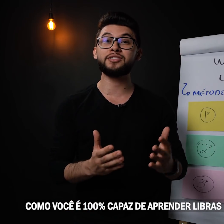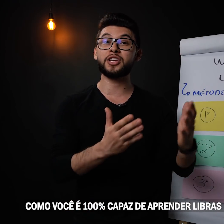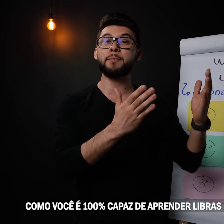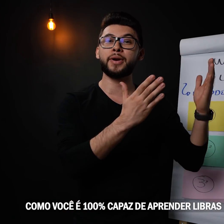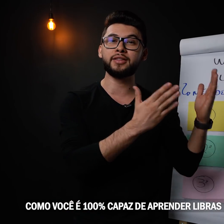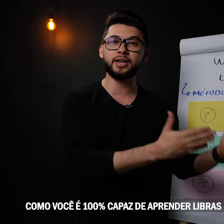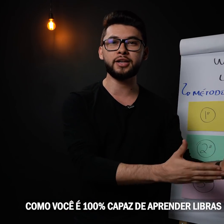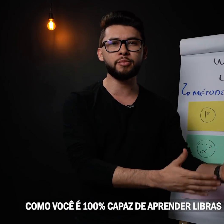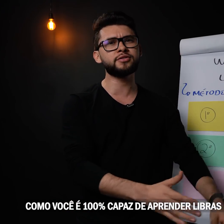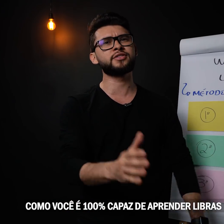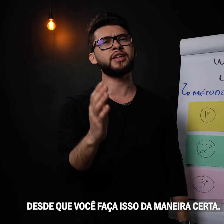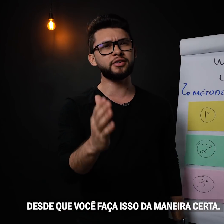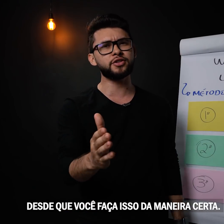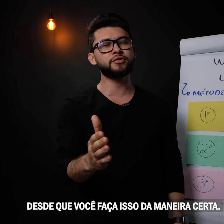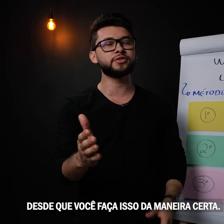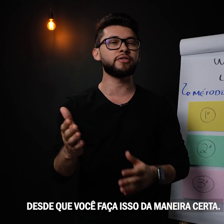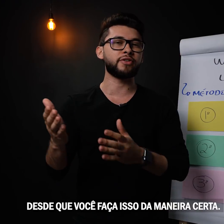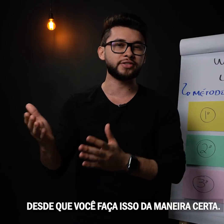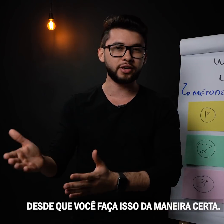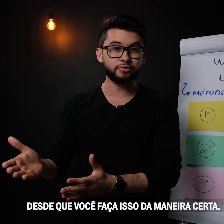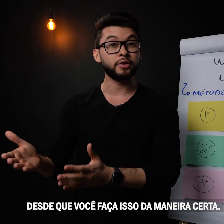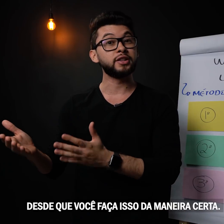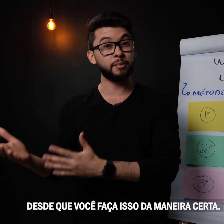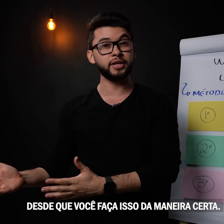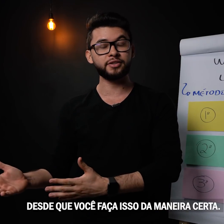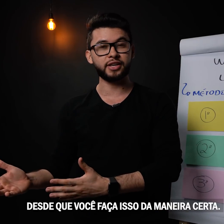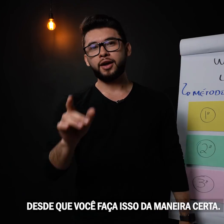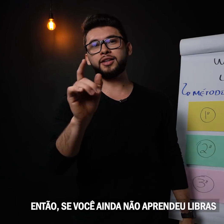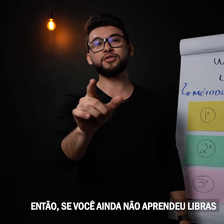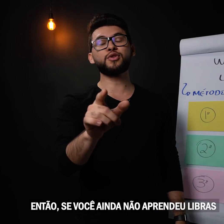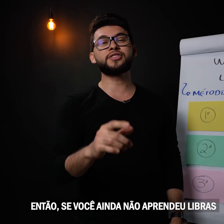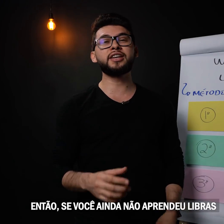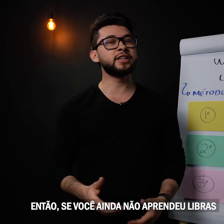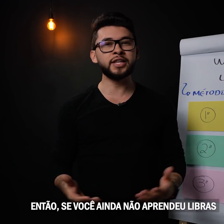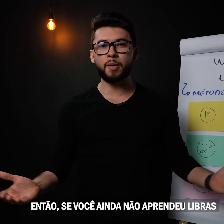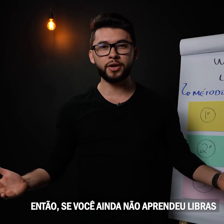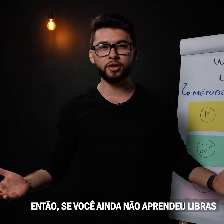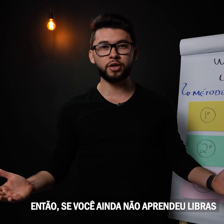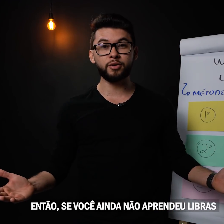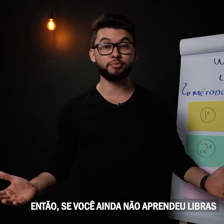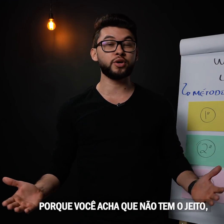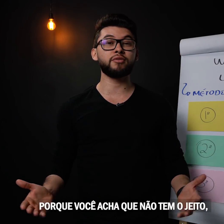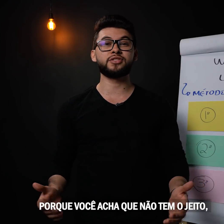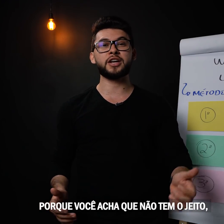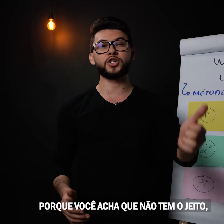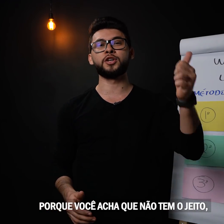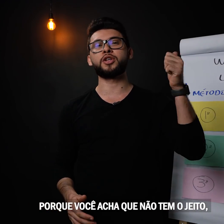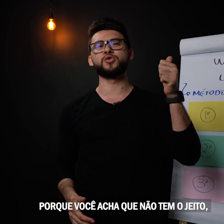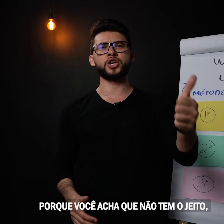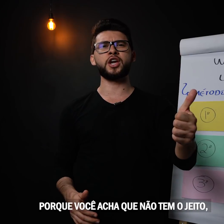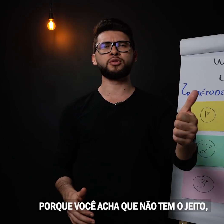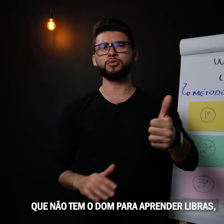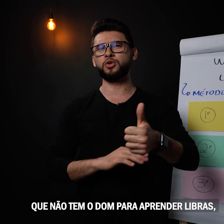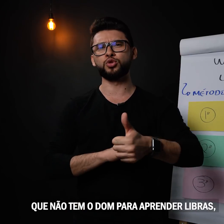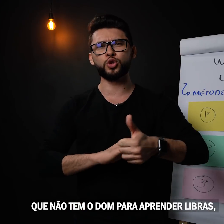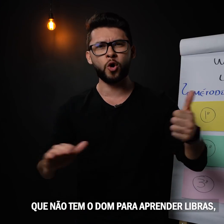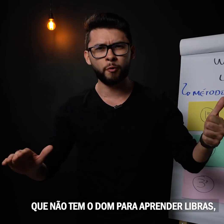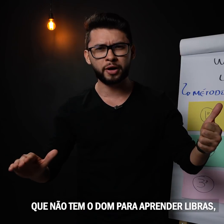de aprender Libras desde que você faça isso da maneira certa. Então, se você ainda não aprendeu Libras porque você acha que não tem um jeito, não tem o dom para